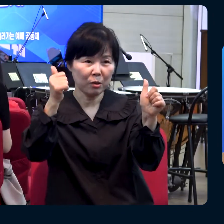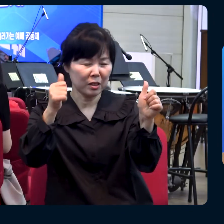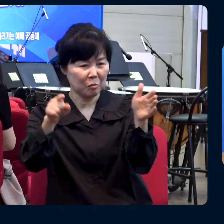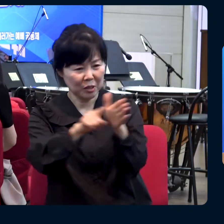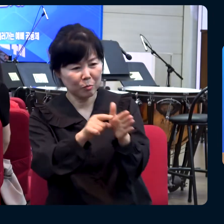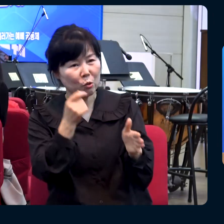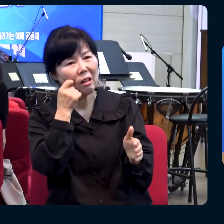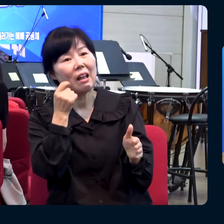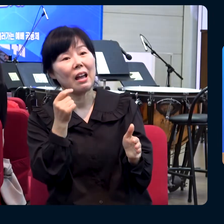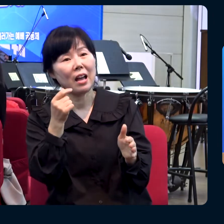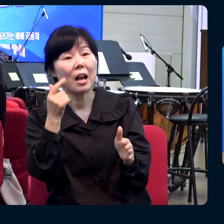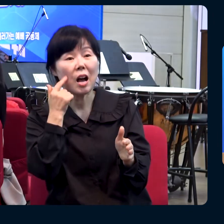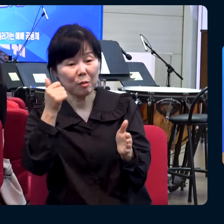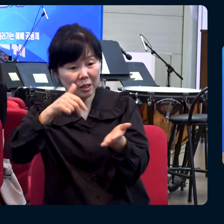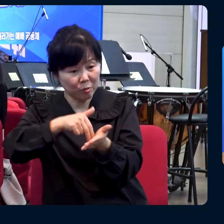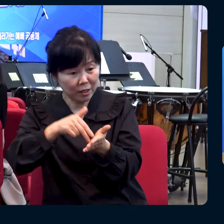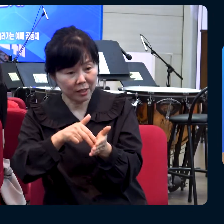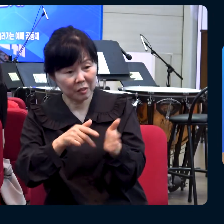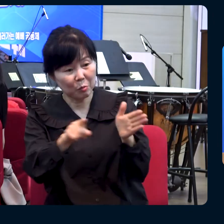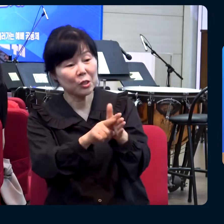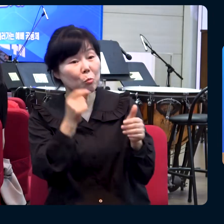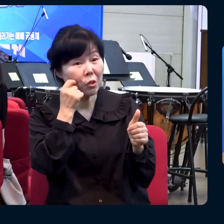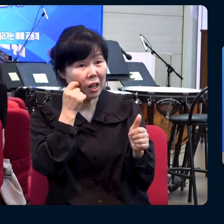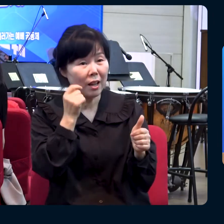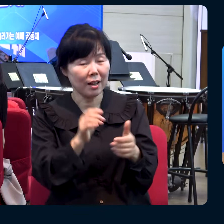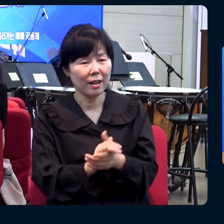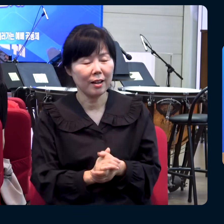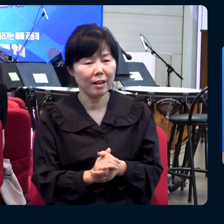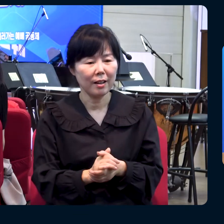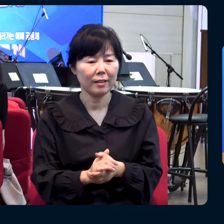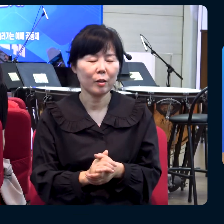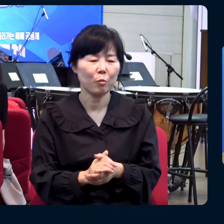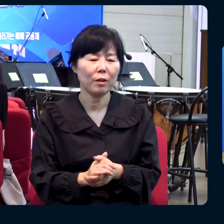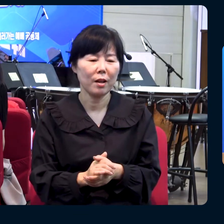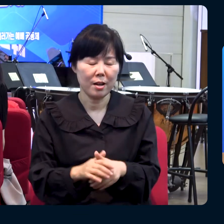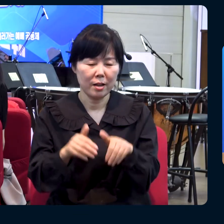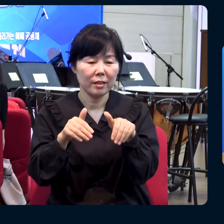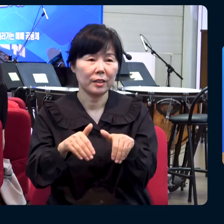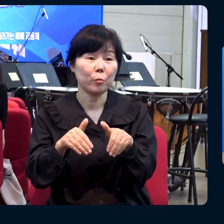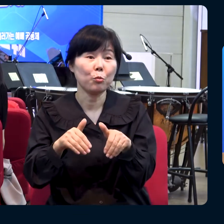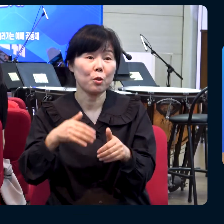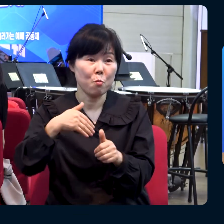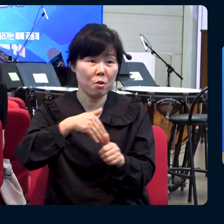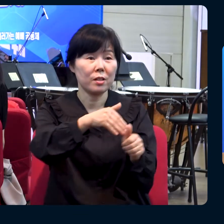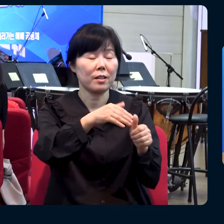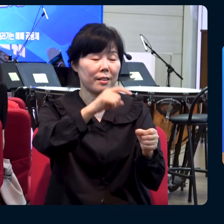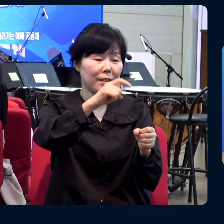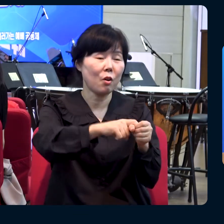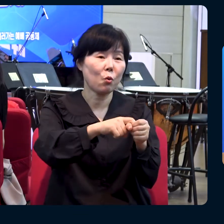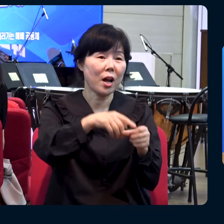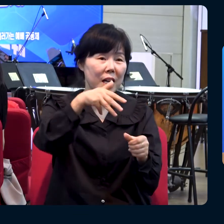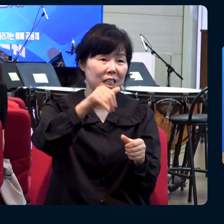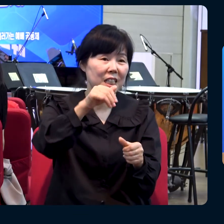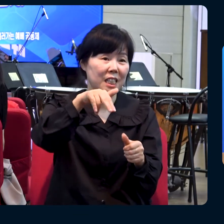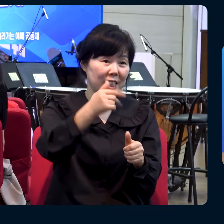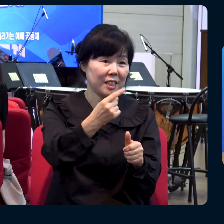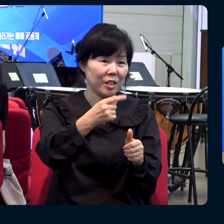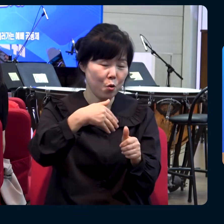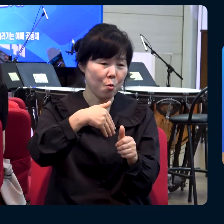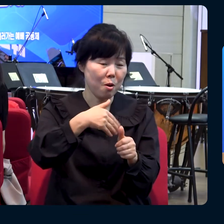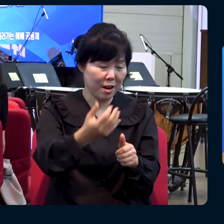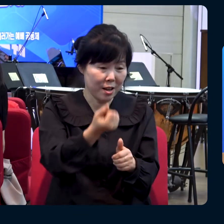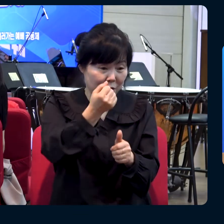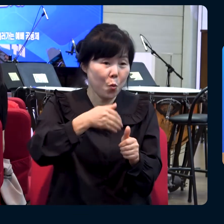아버지의 신뢰 대상이 아니었습니다. 그래서 형들한테 떡을 갖다 주라고 제사장들에게 치즈를 갖다 주고